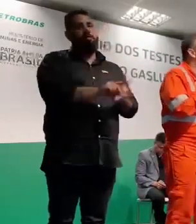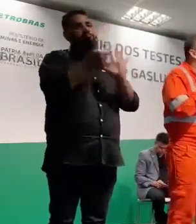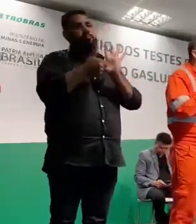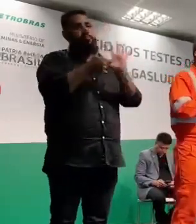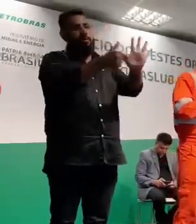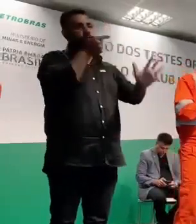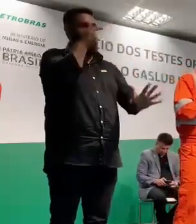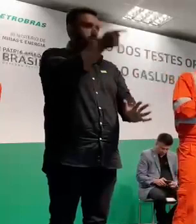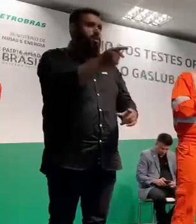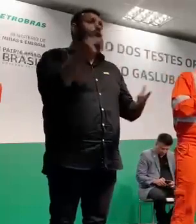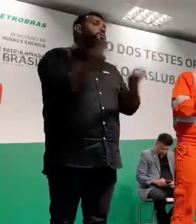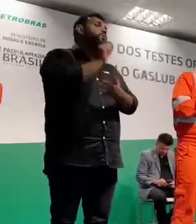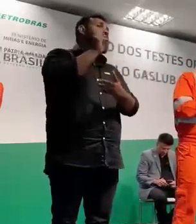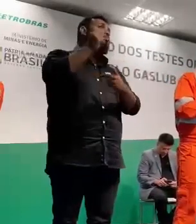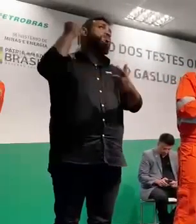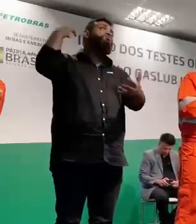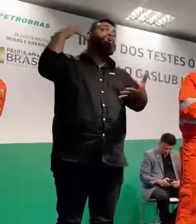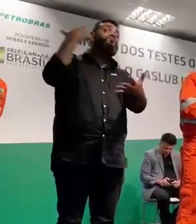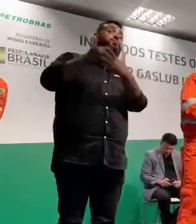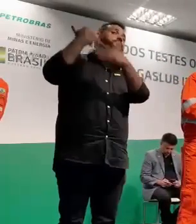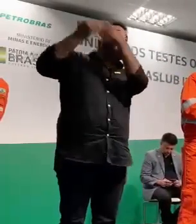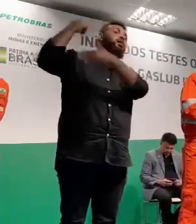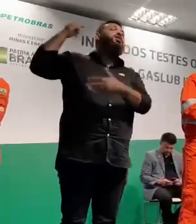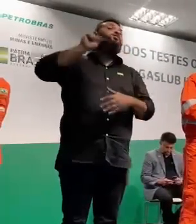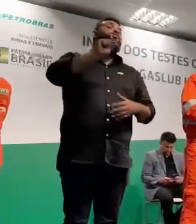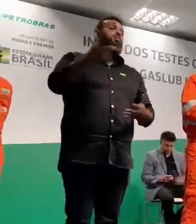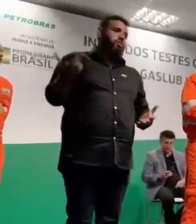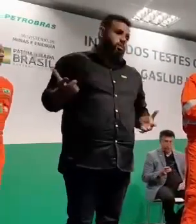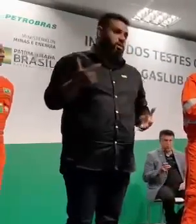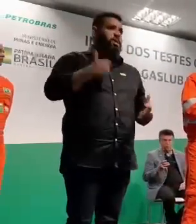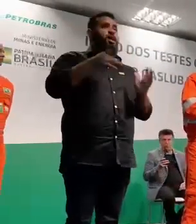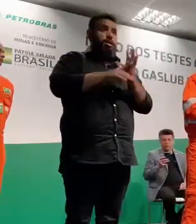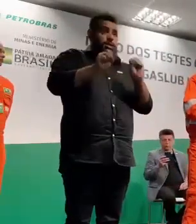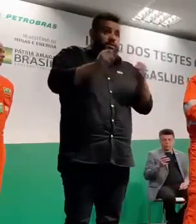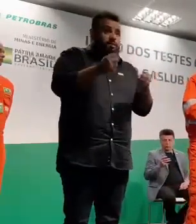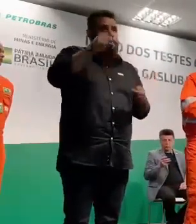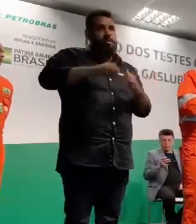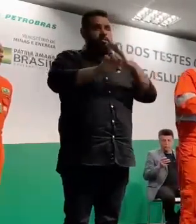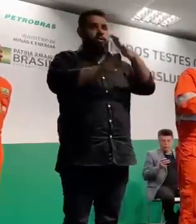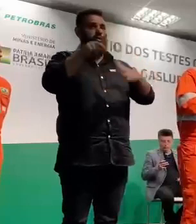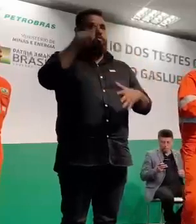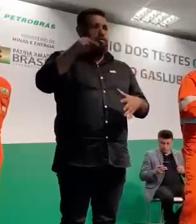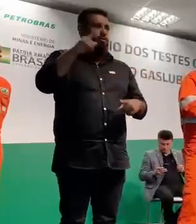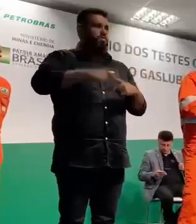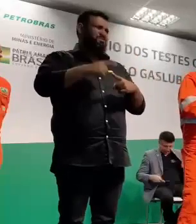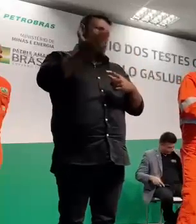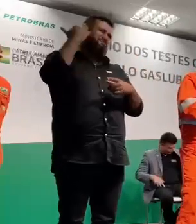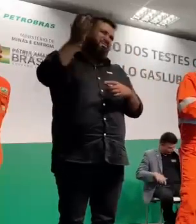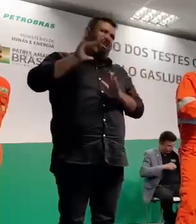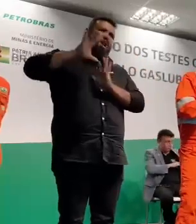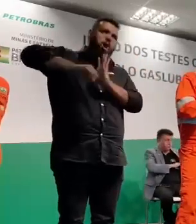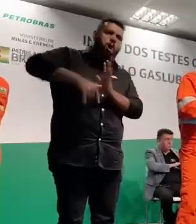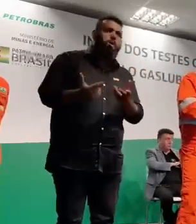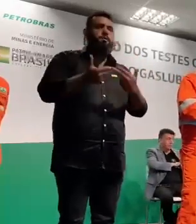dar o testemunho e dizer o que aconteceu aqui na Petrobras. Isso é defender a Petrobras para que esse período de corrupção e de